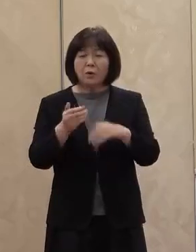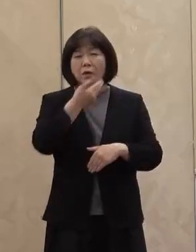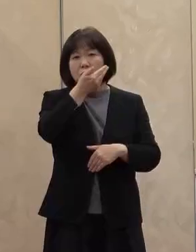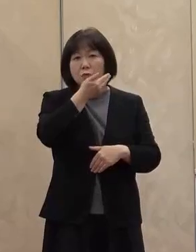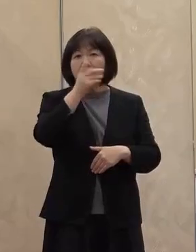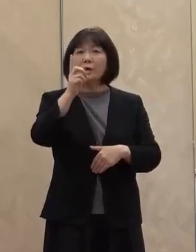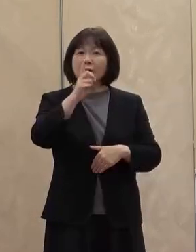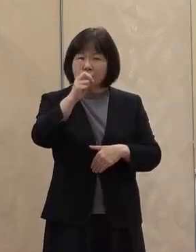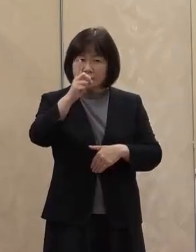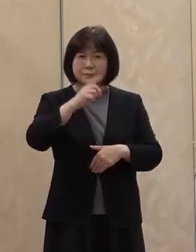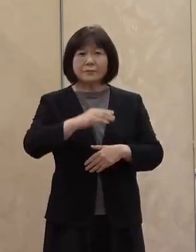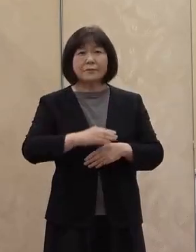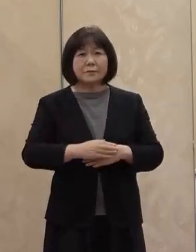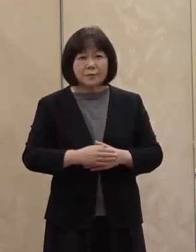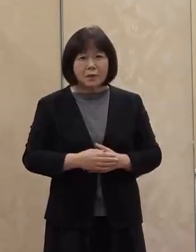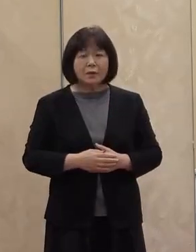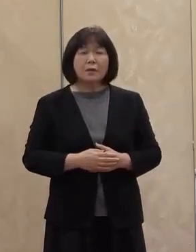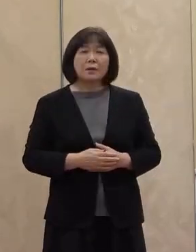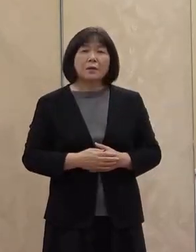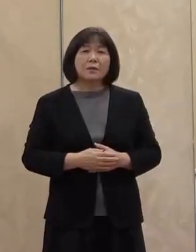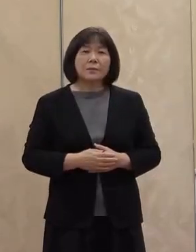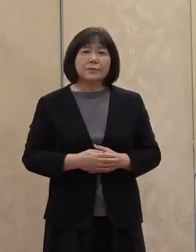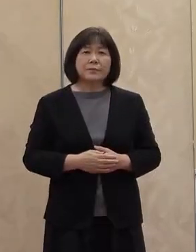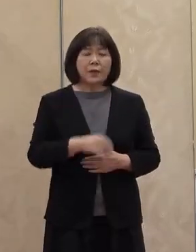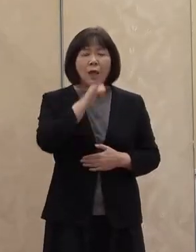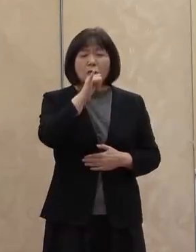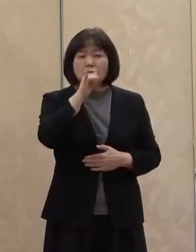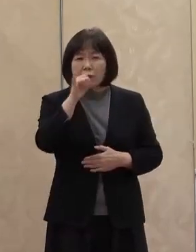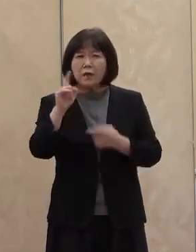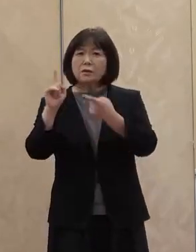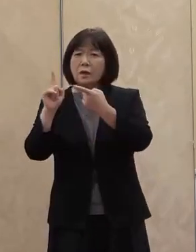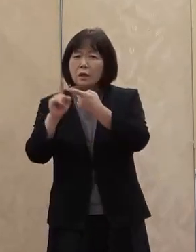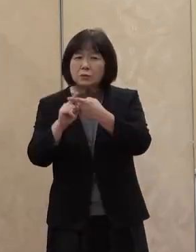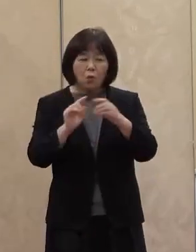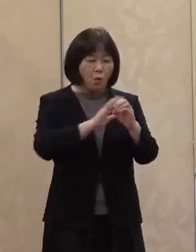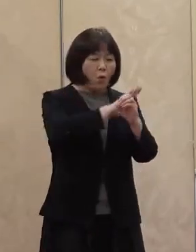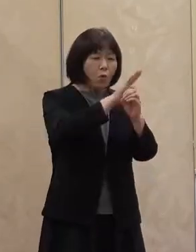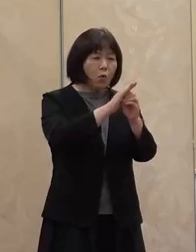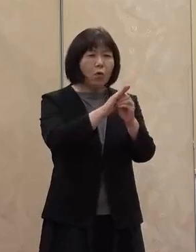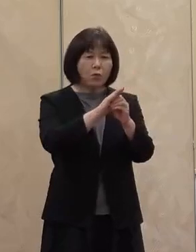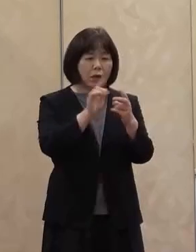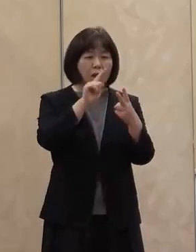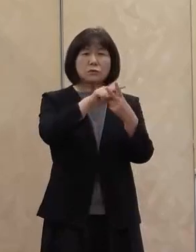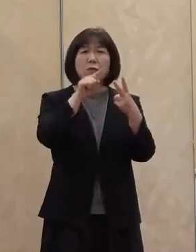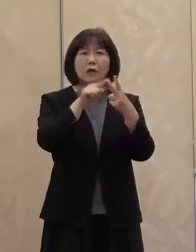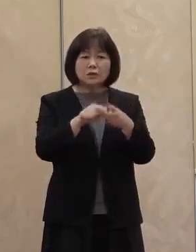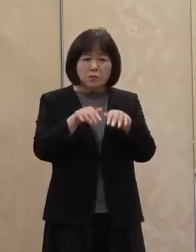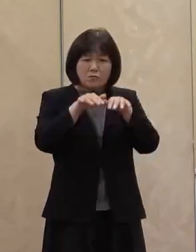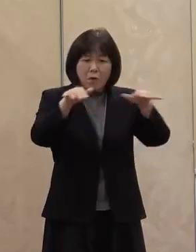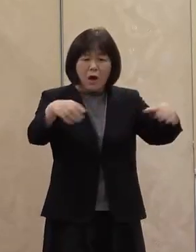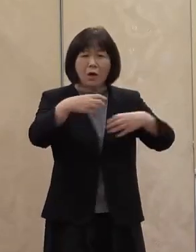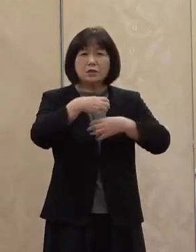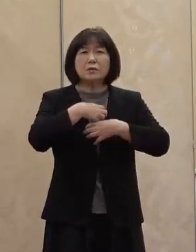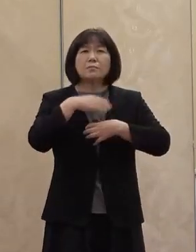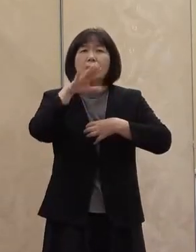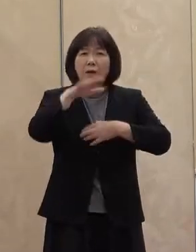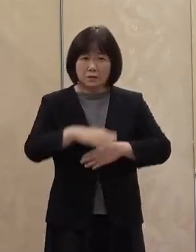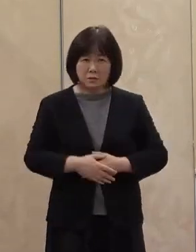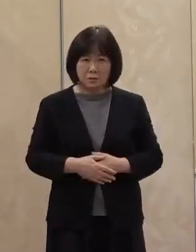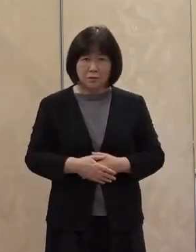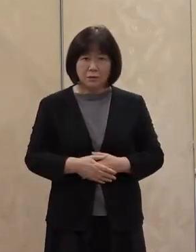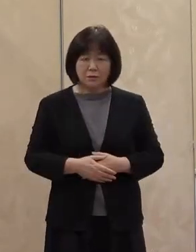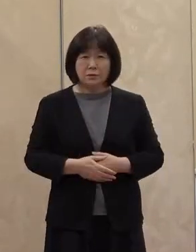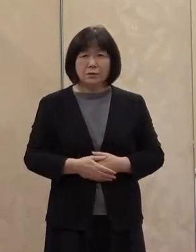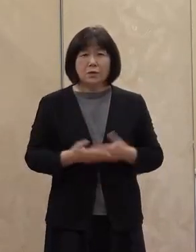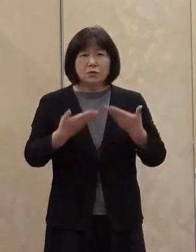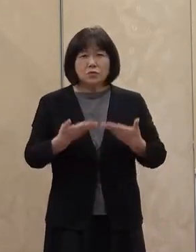こと、これはやっぱりこのインフルエンザとコロナが2つ入る可能性がありますので、特に重症者の方、命を守る